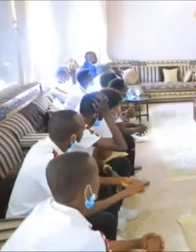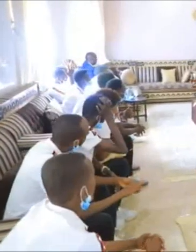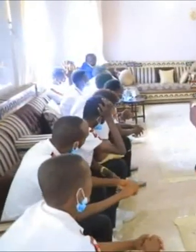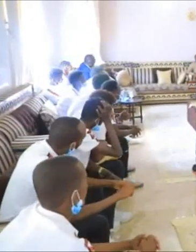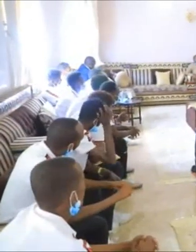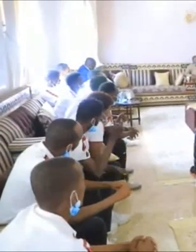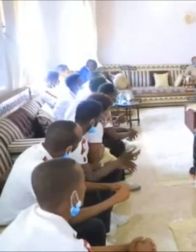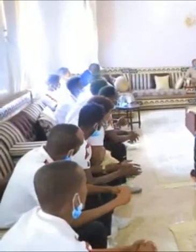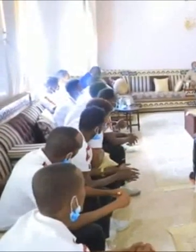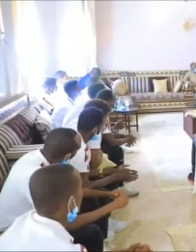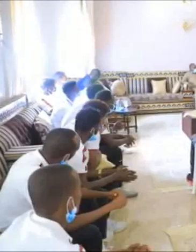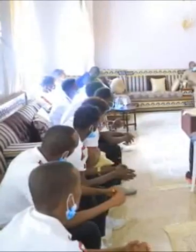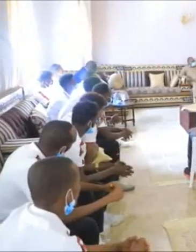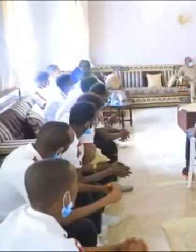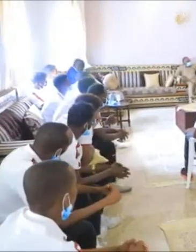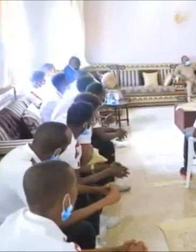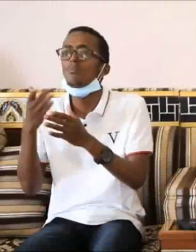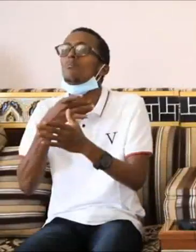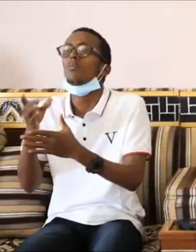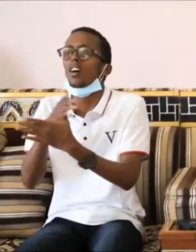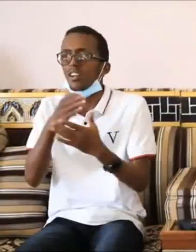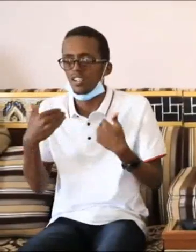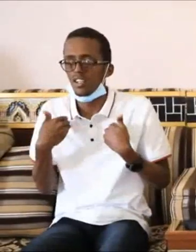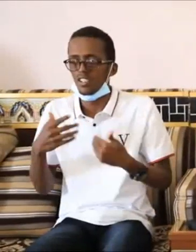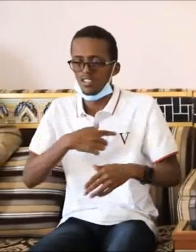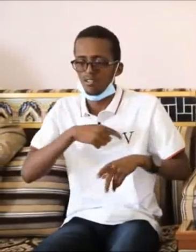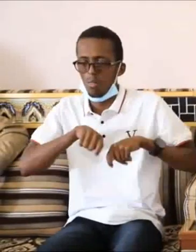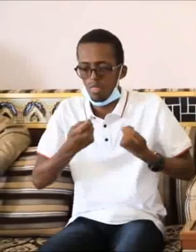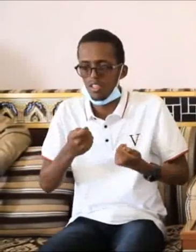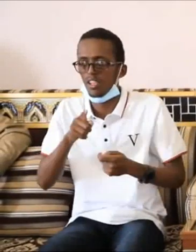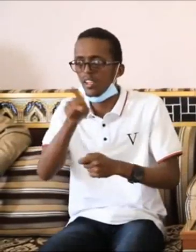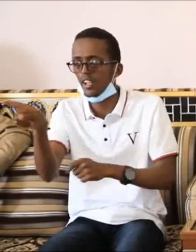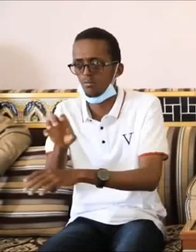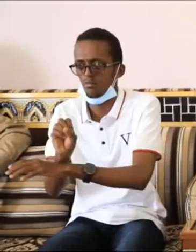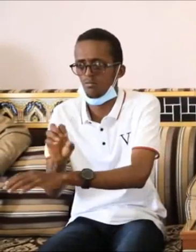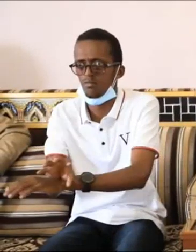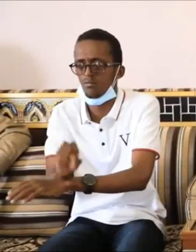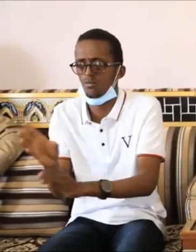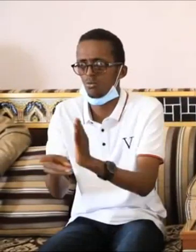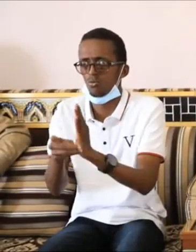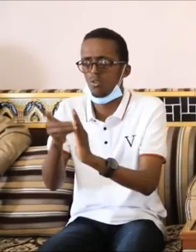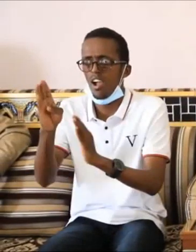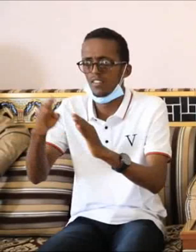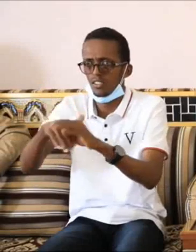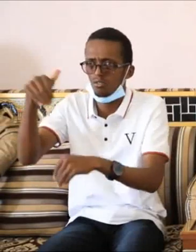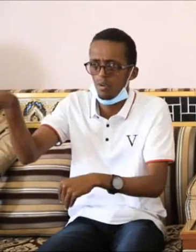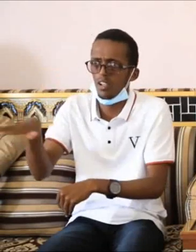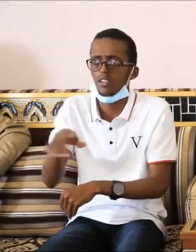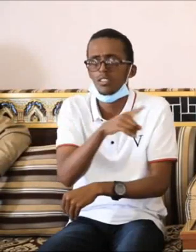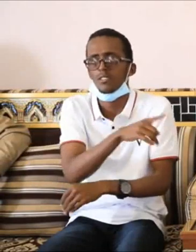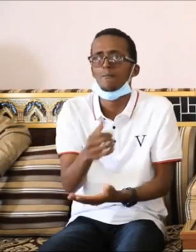inay guryaha ka celiyeen rag iyo dumarba inaa kuwana dadka farmugara aad aad ugu dadaashaan anaga waan garab